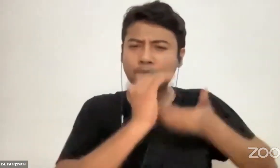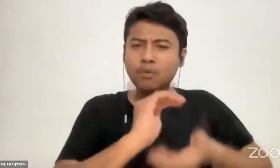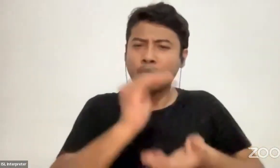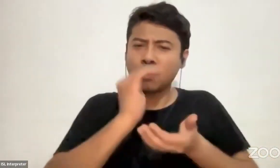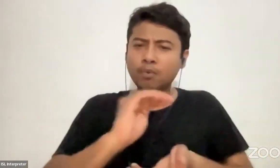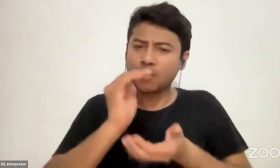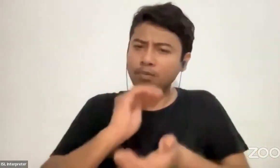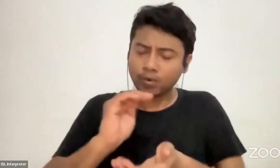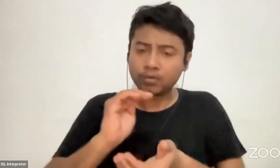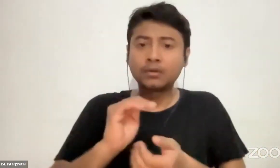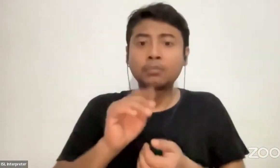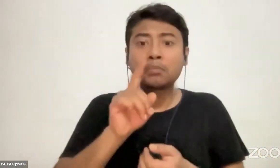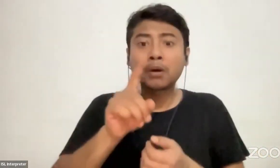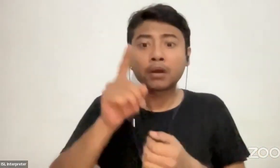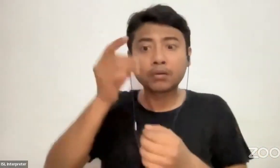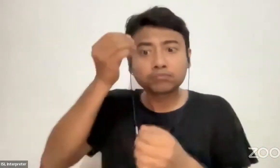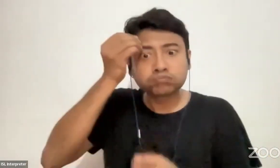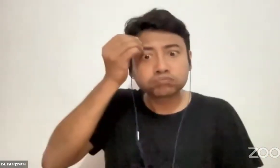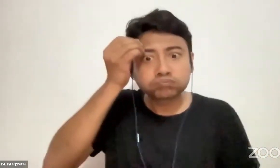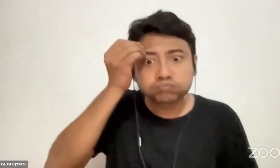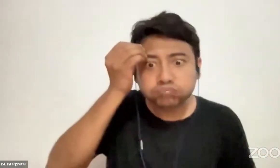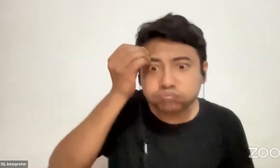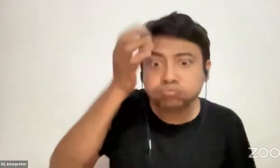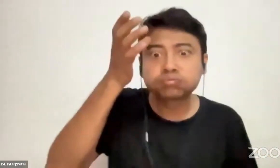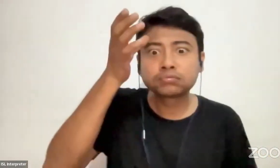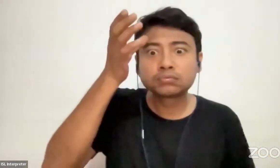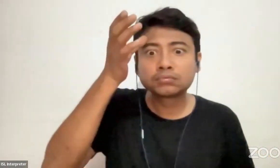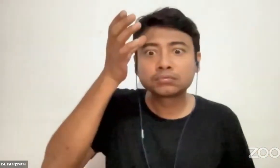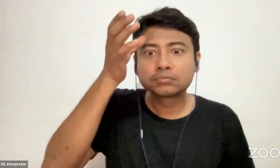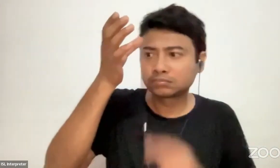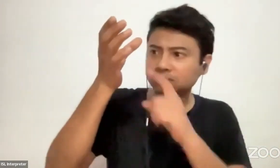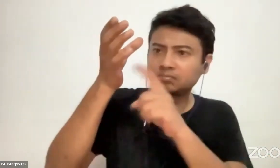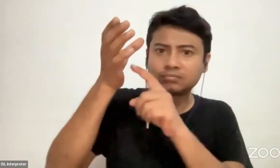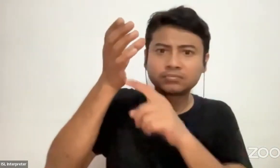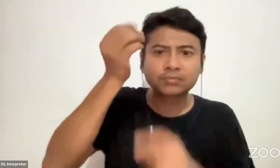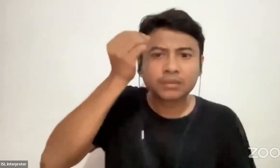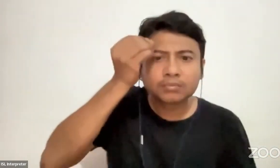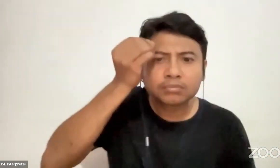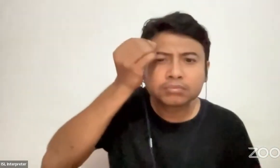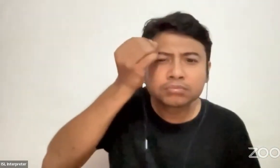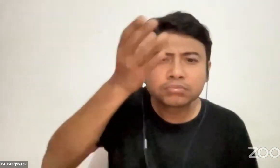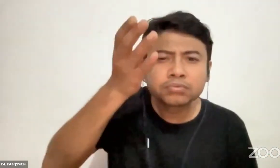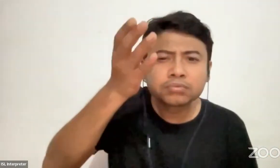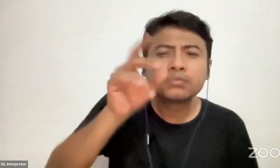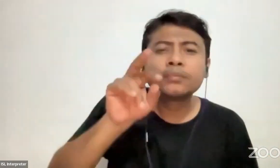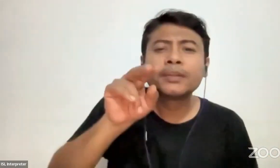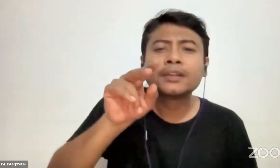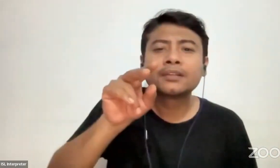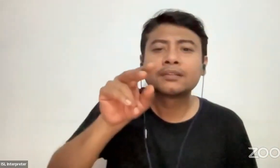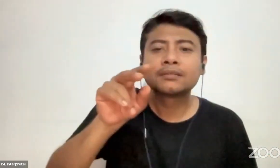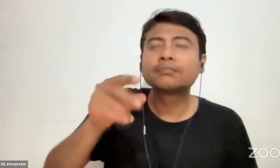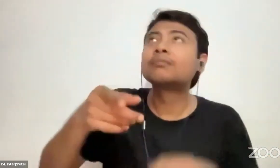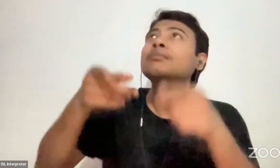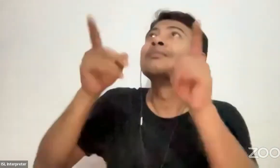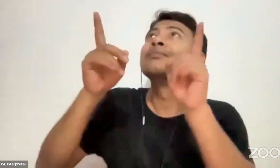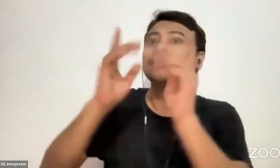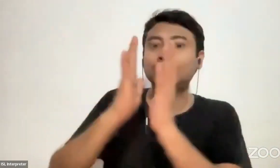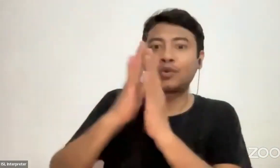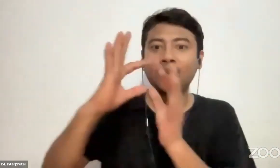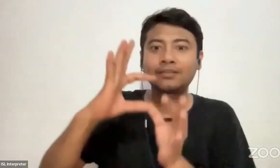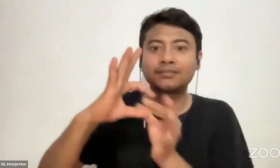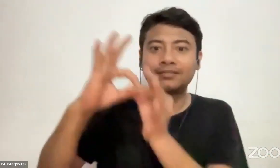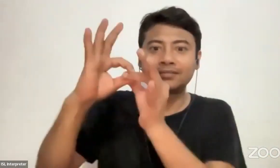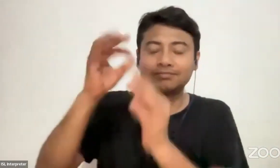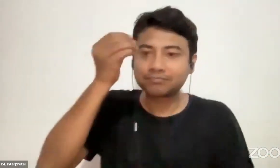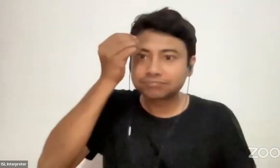है, ये सिर्फ कोई एक जन्म की बात नहीं है। ये जो यहाँ मैं और आप बैठे हैं